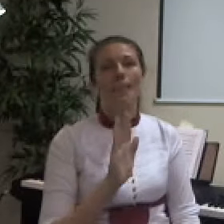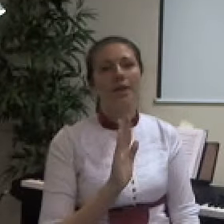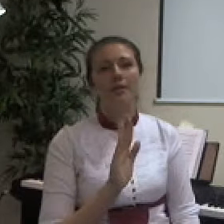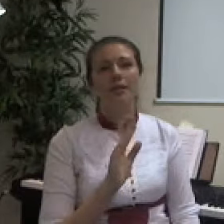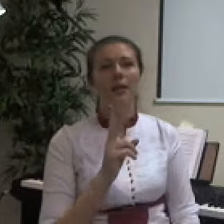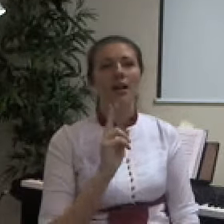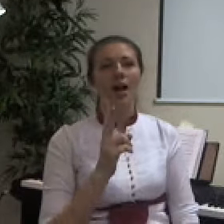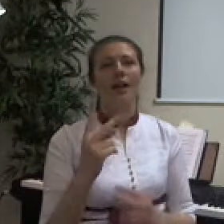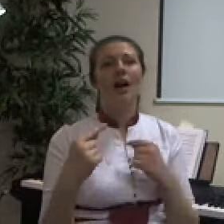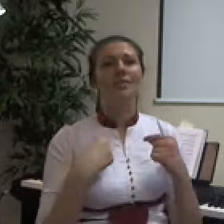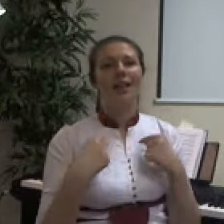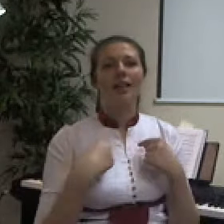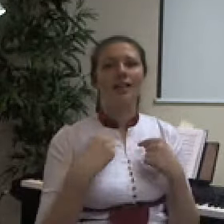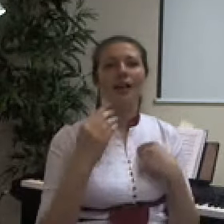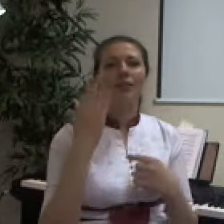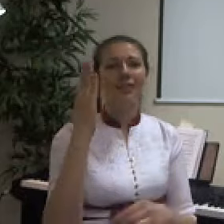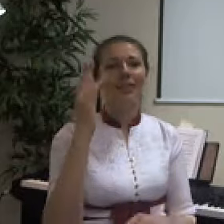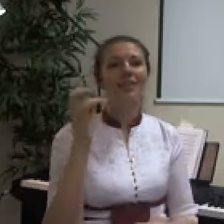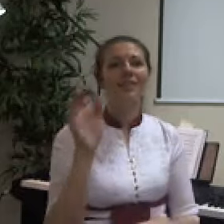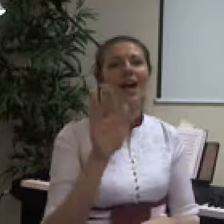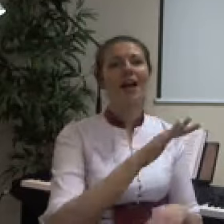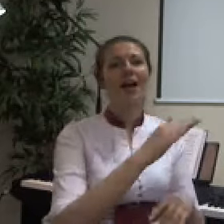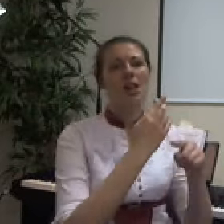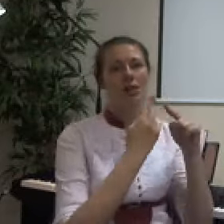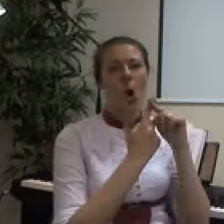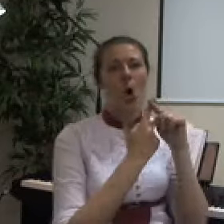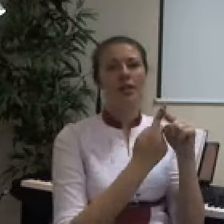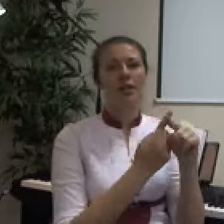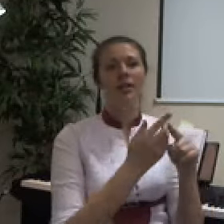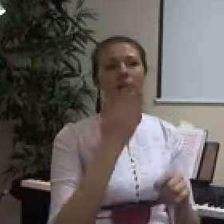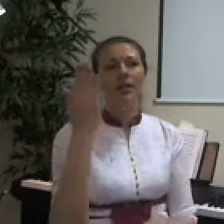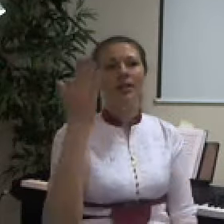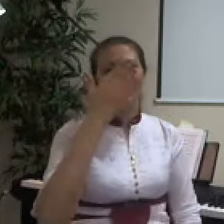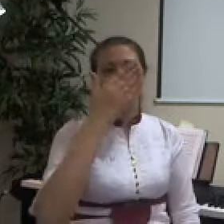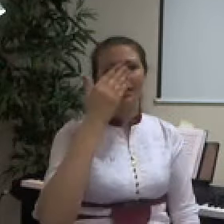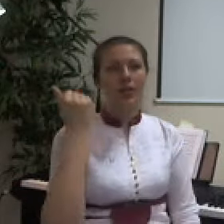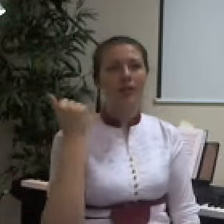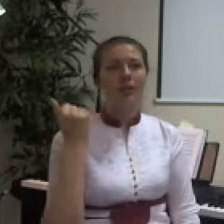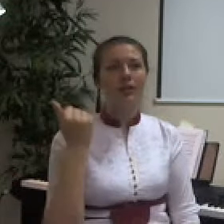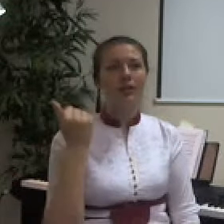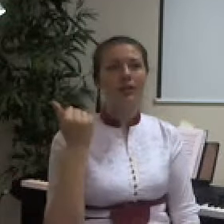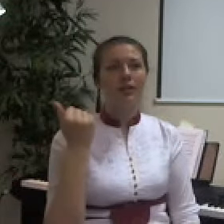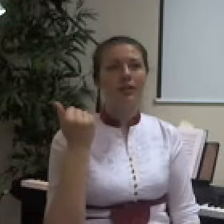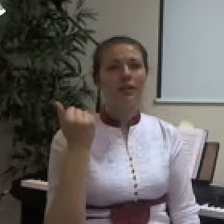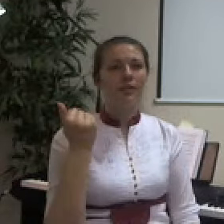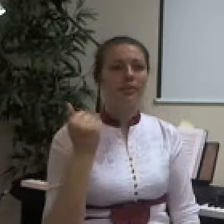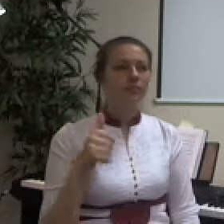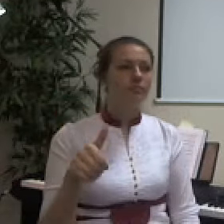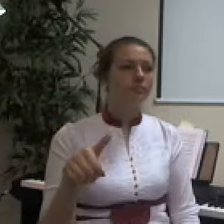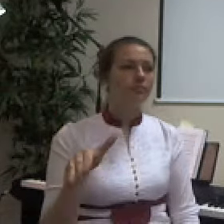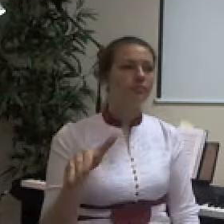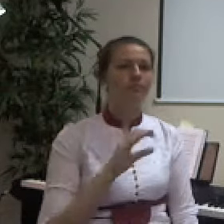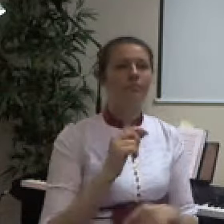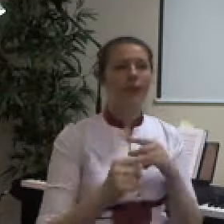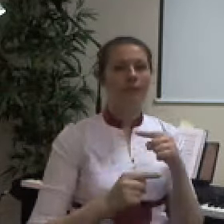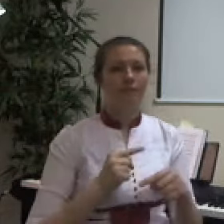забыть, как страдал ты на Голгофе. Ты забрал навеки все мои